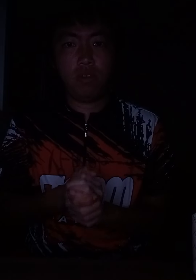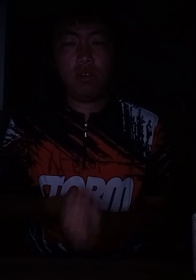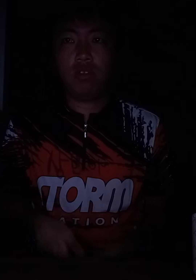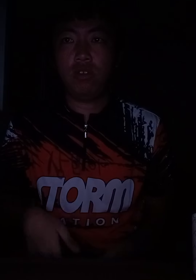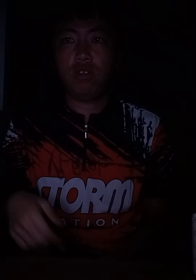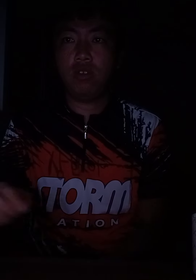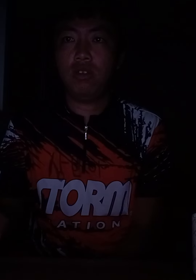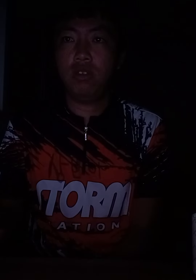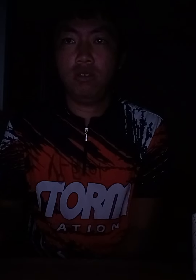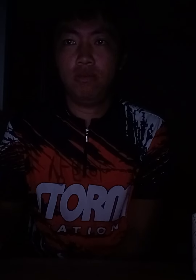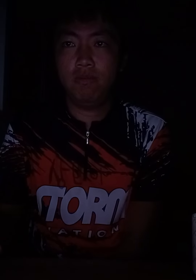연합뉴스TV 부활입니다.